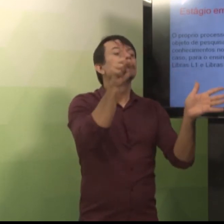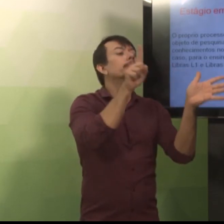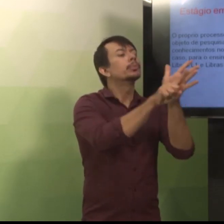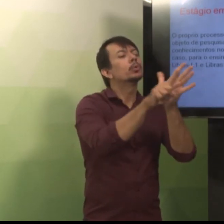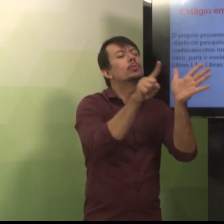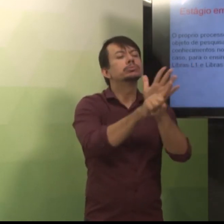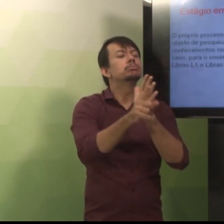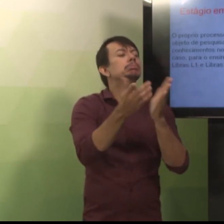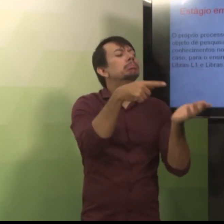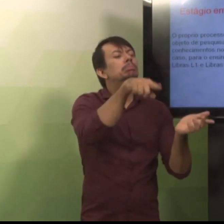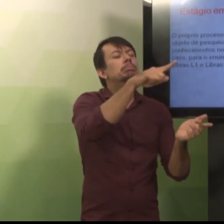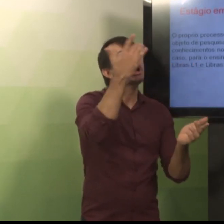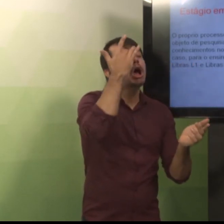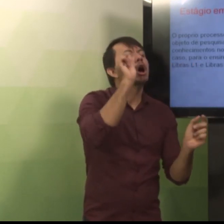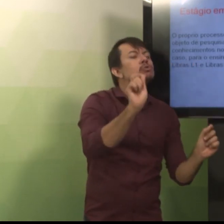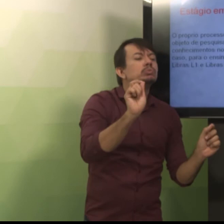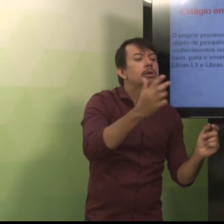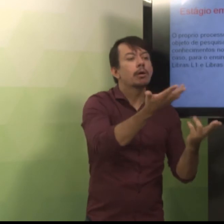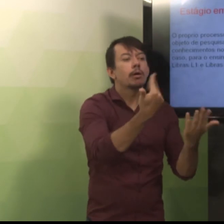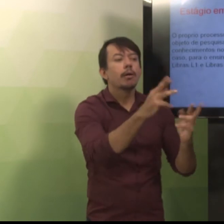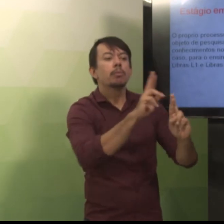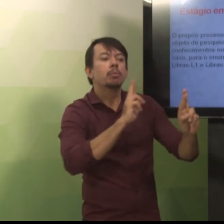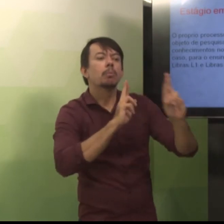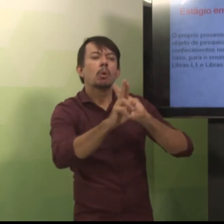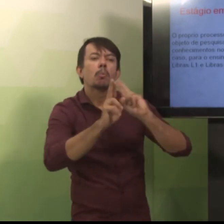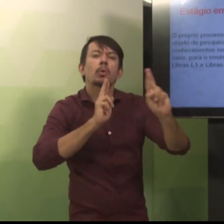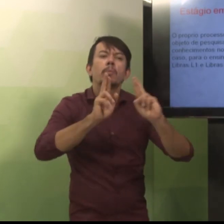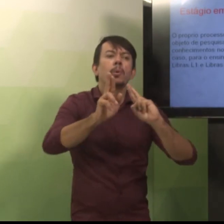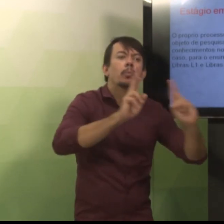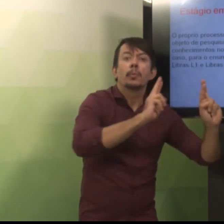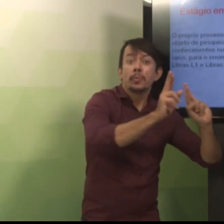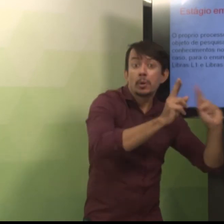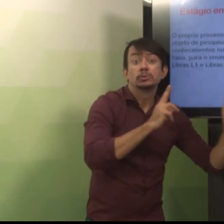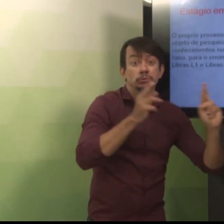Logo após, eu posso fazer questionamentos, perguntar o que eles entenderam,